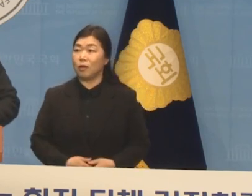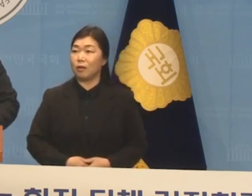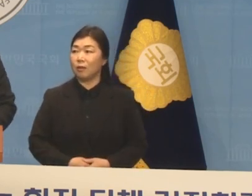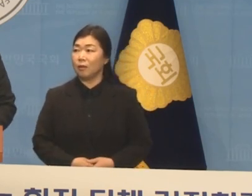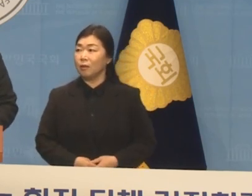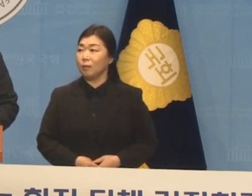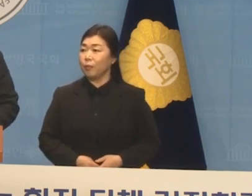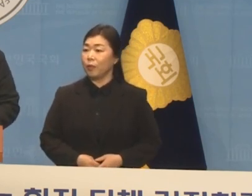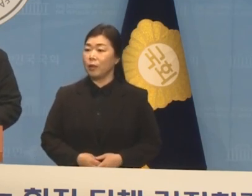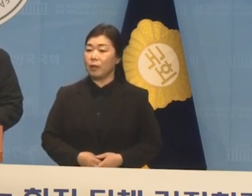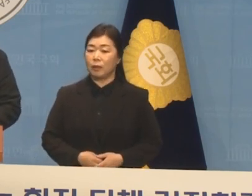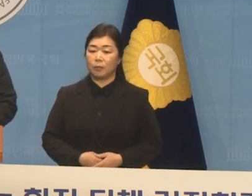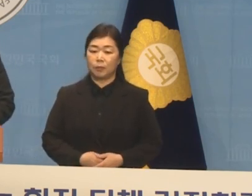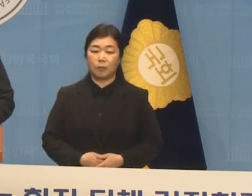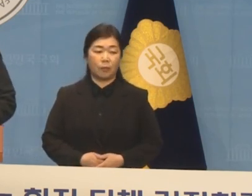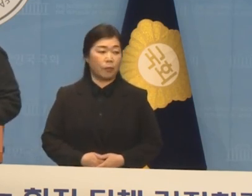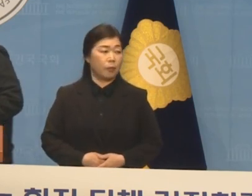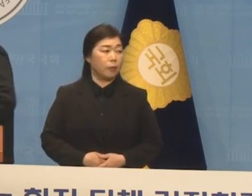이제 올라오실 거라서.